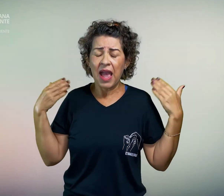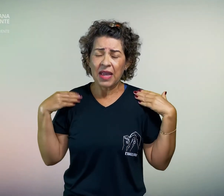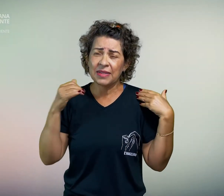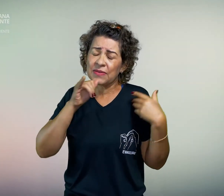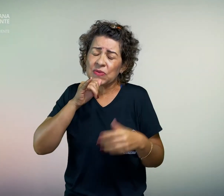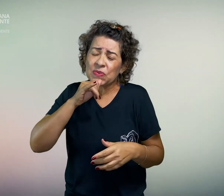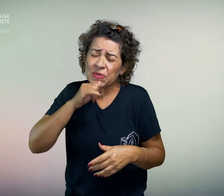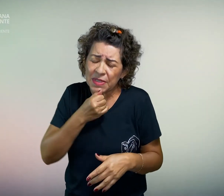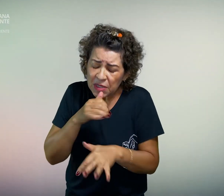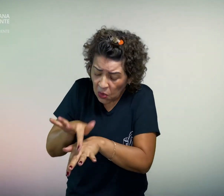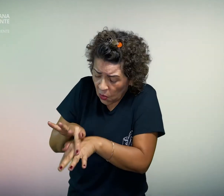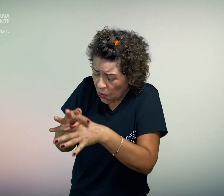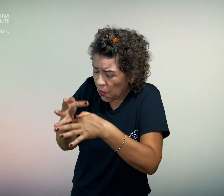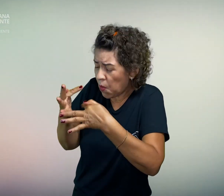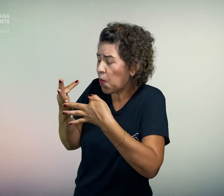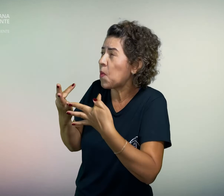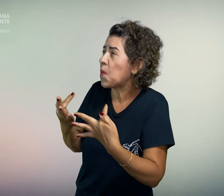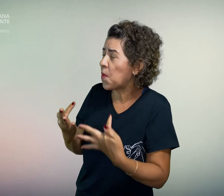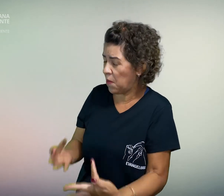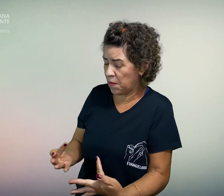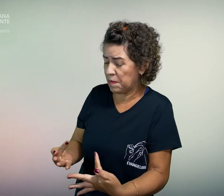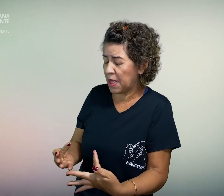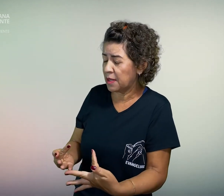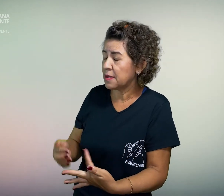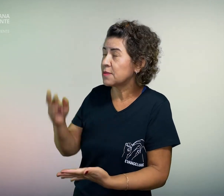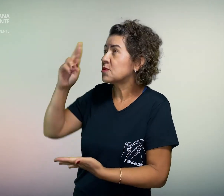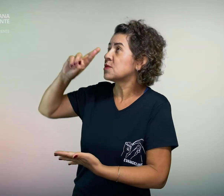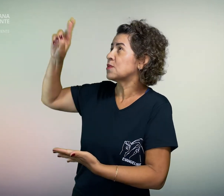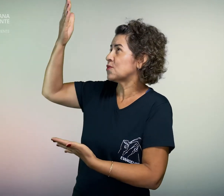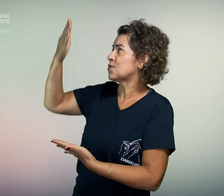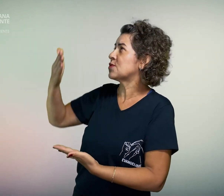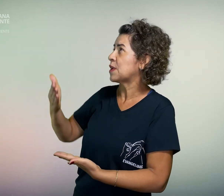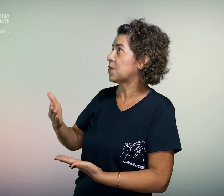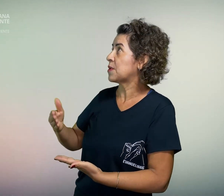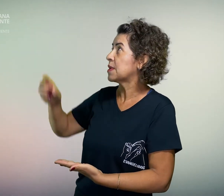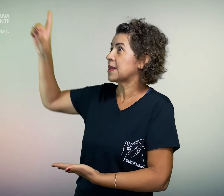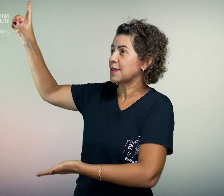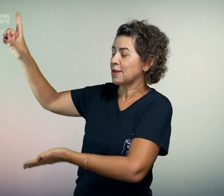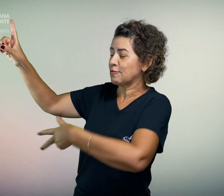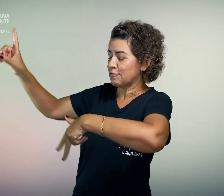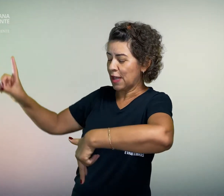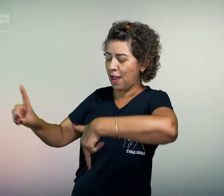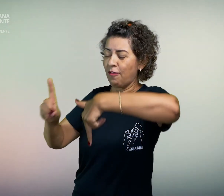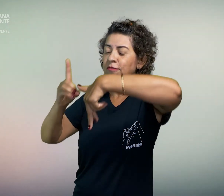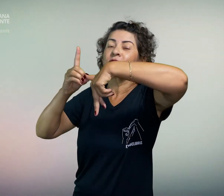alegria por tristeza. Humilhem-se diante do Senhor e Ele os